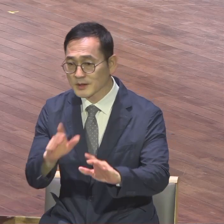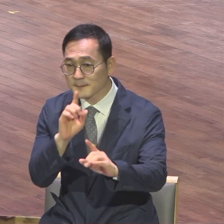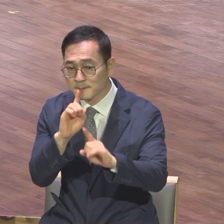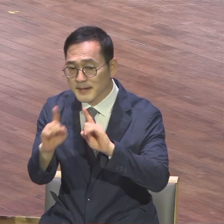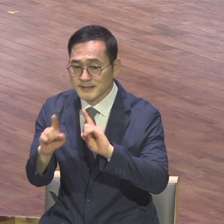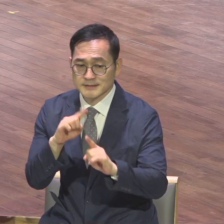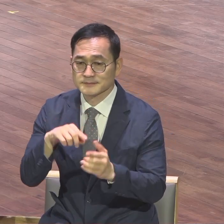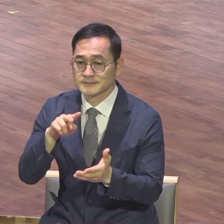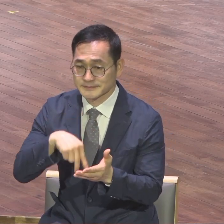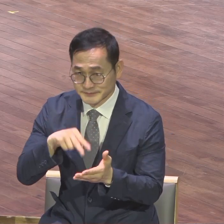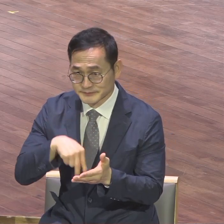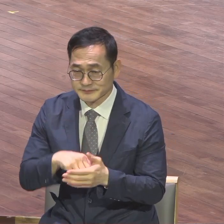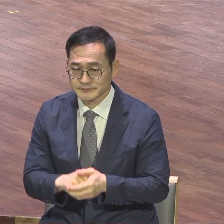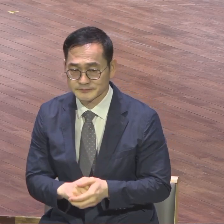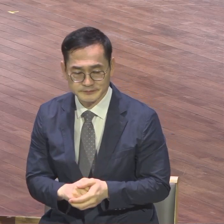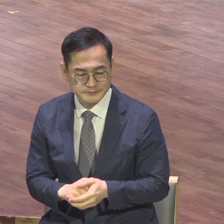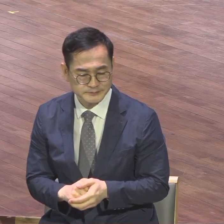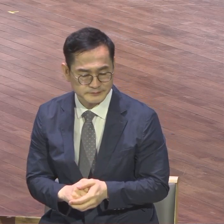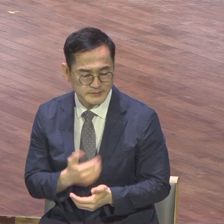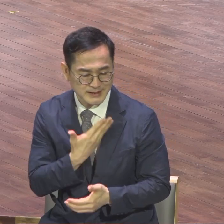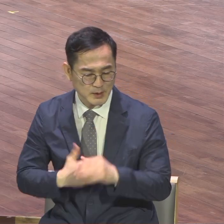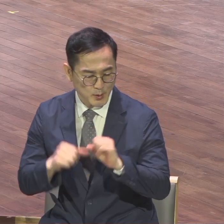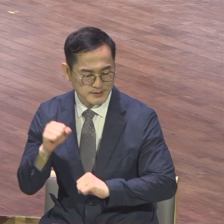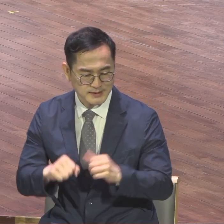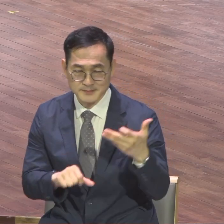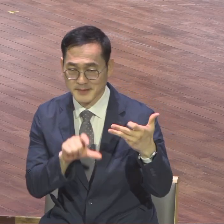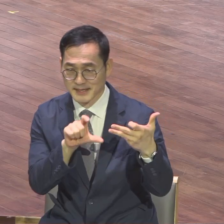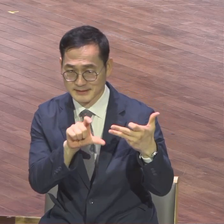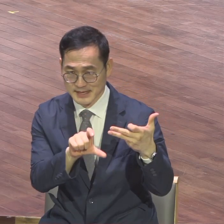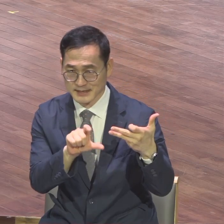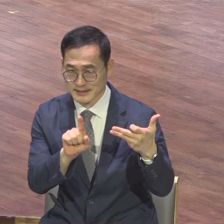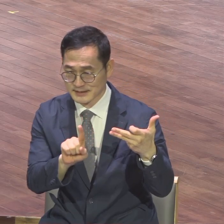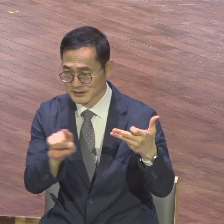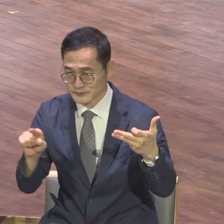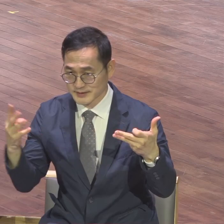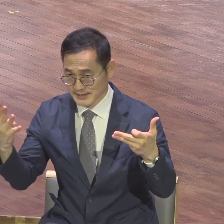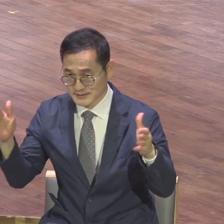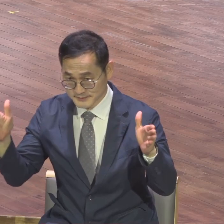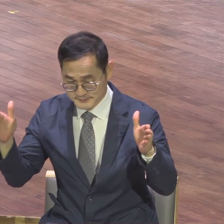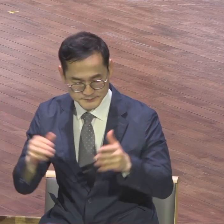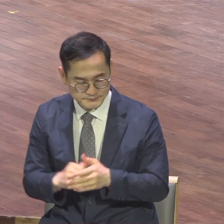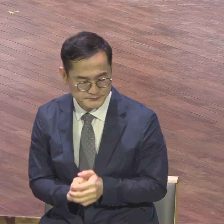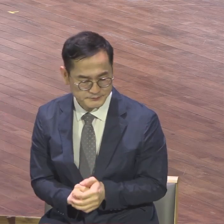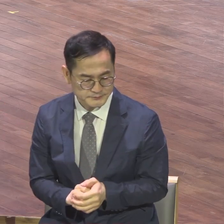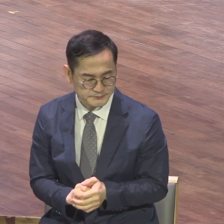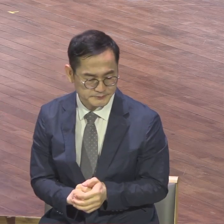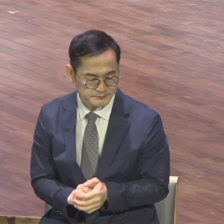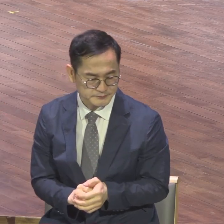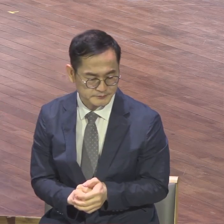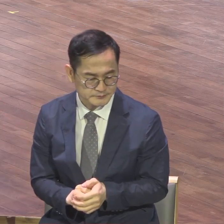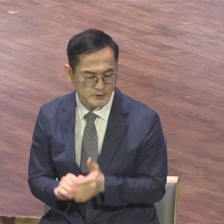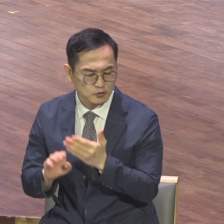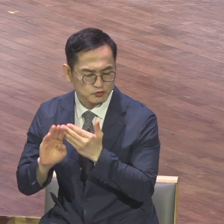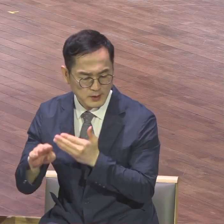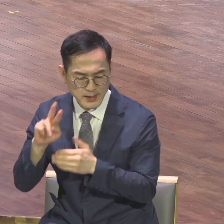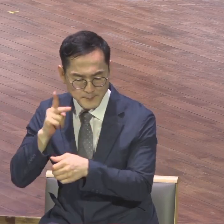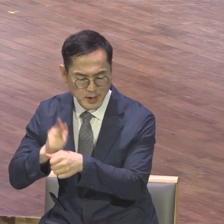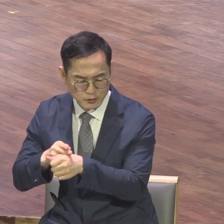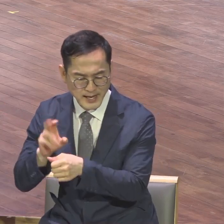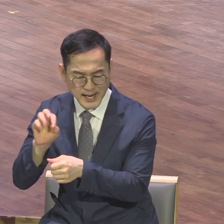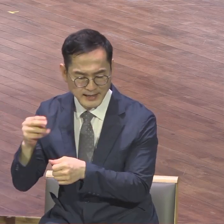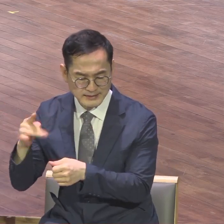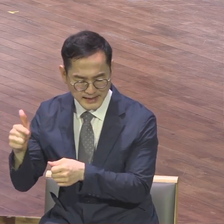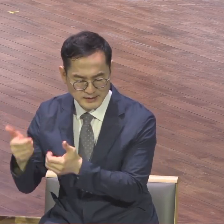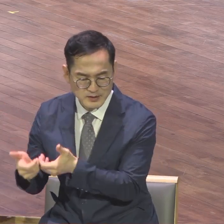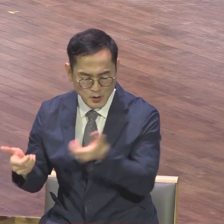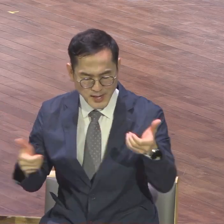네, 받고 성취될 하나님의 말씀은 사도행전 18장 1절에서 4절까지 말씀입니다. 그 후에 바울이 아덴을